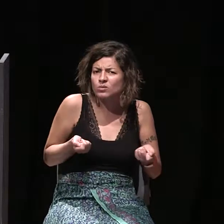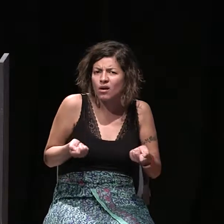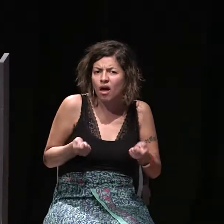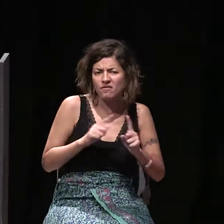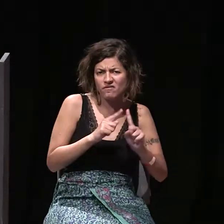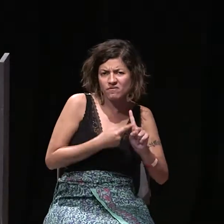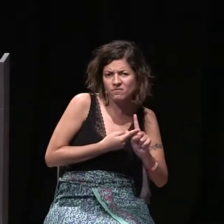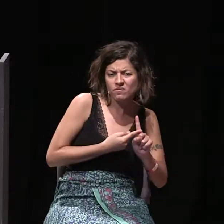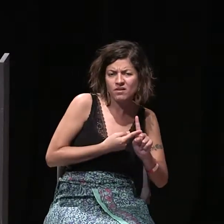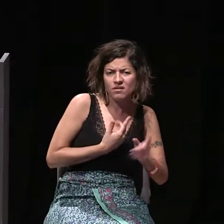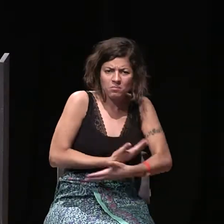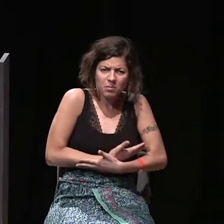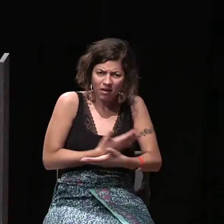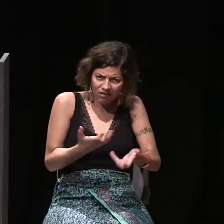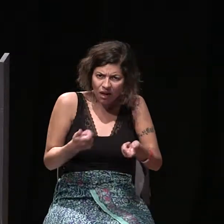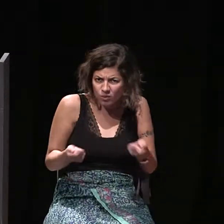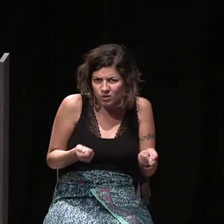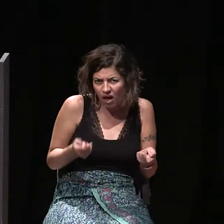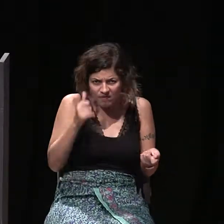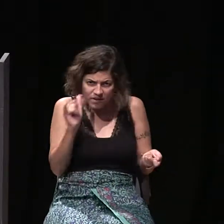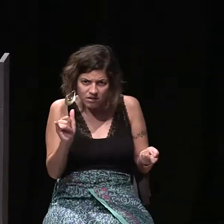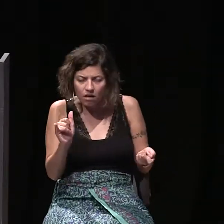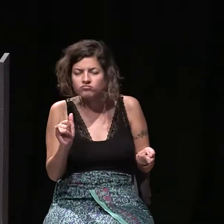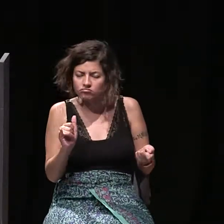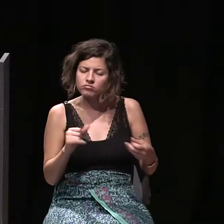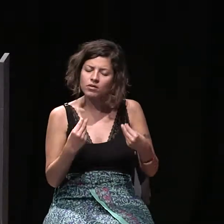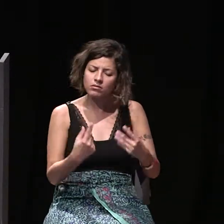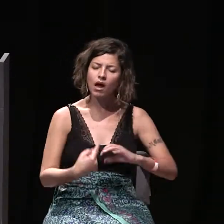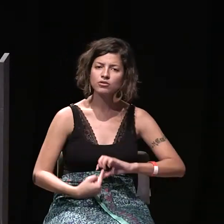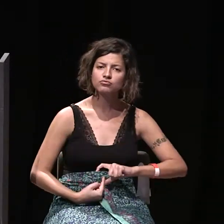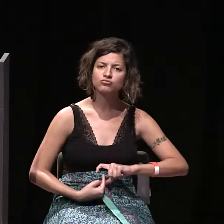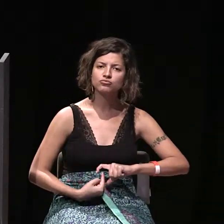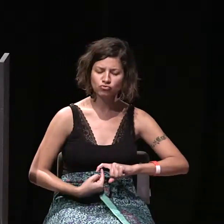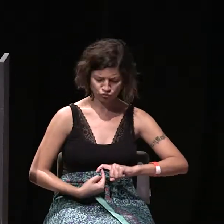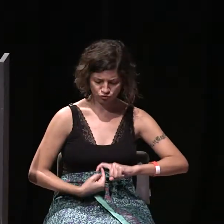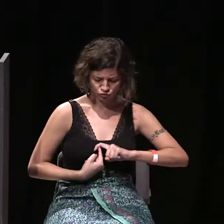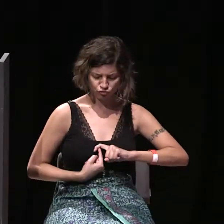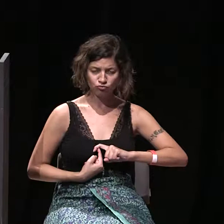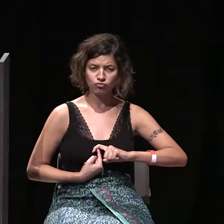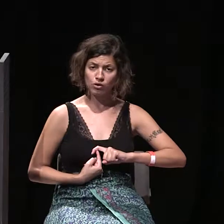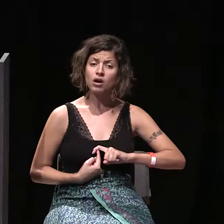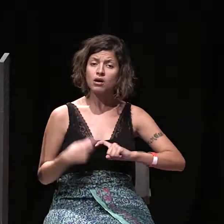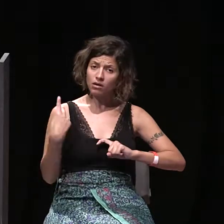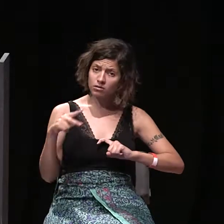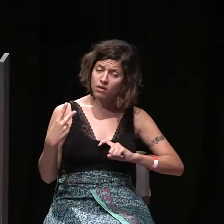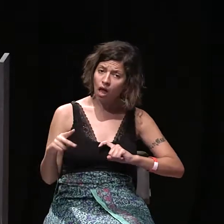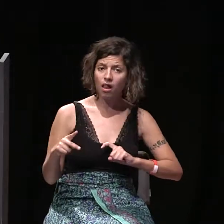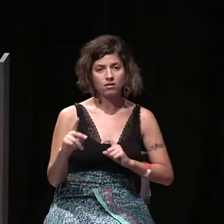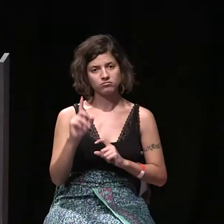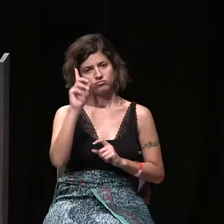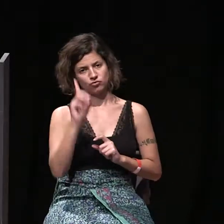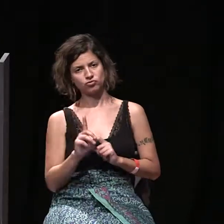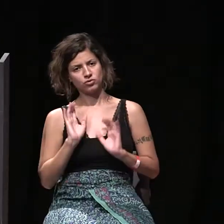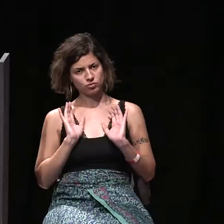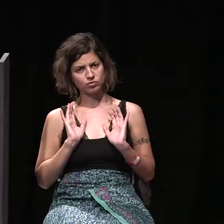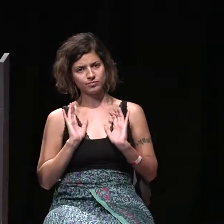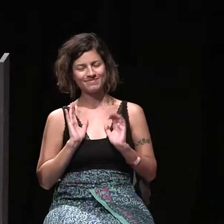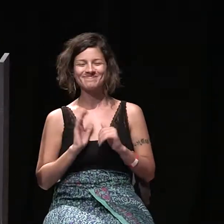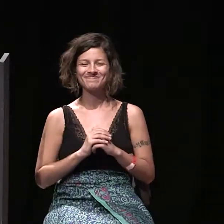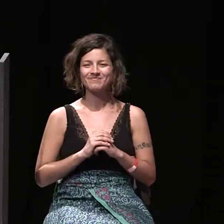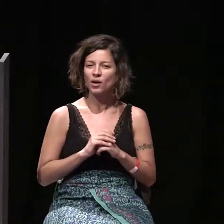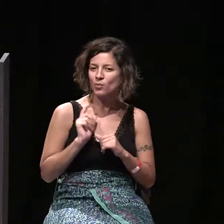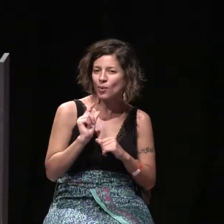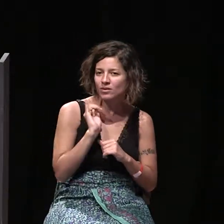uma gravidez, né? Para garantir também esse direito a elas. Então, era um pouquinho isso que eu queria contar para vocês aqui